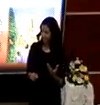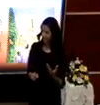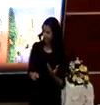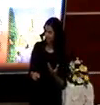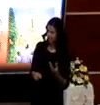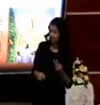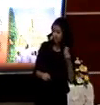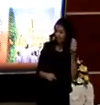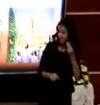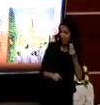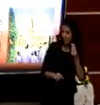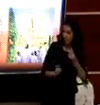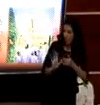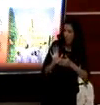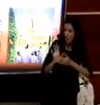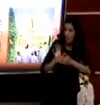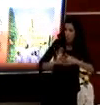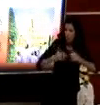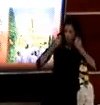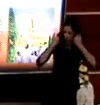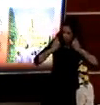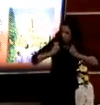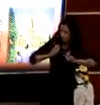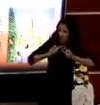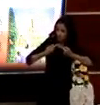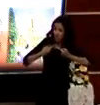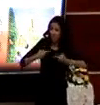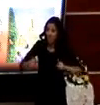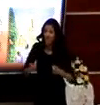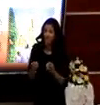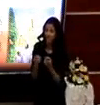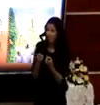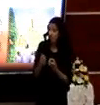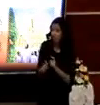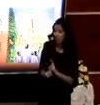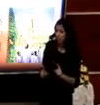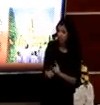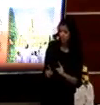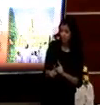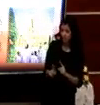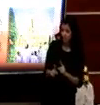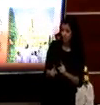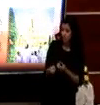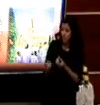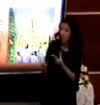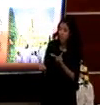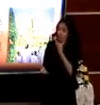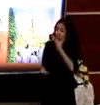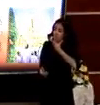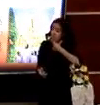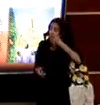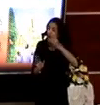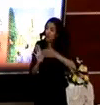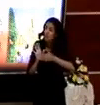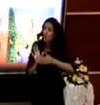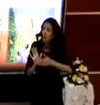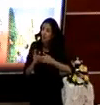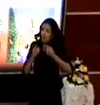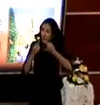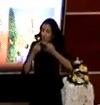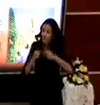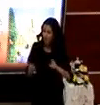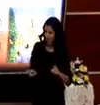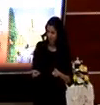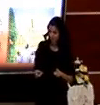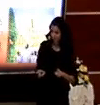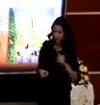nada el sábado para ser diferente, porque Dios lo hizo diferente. El único día en que el Dios,